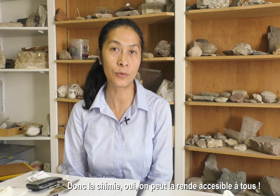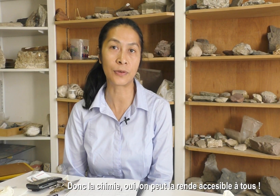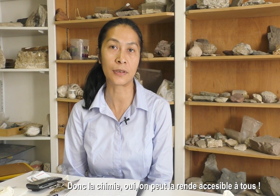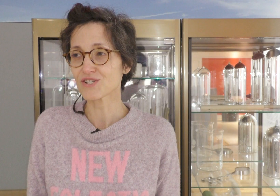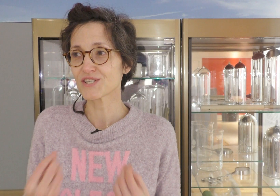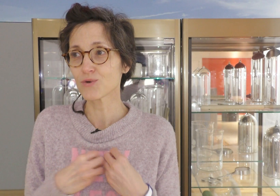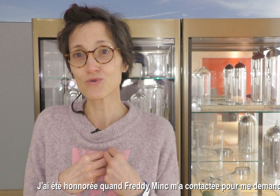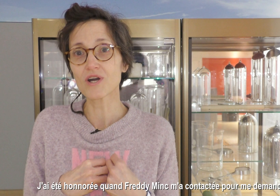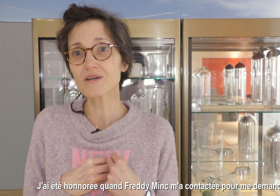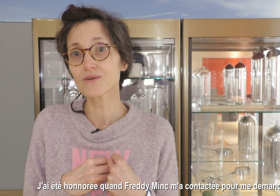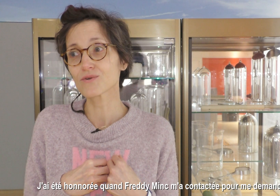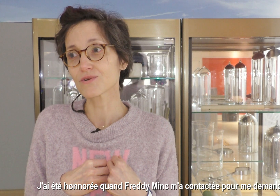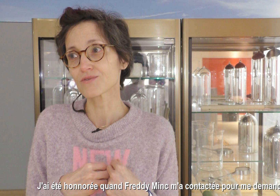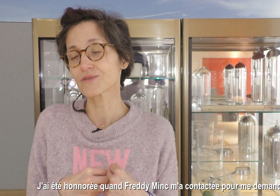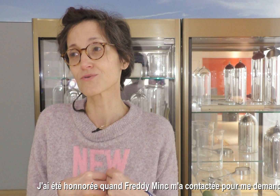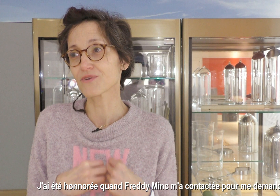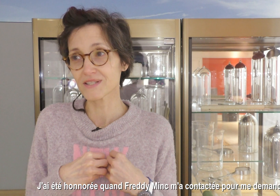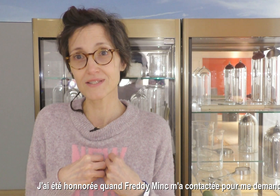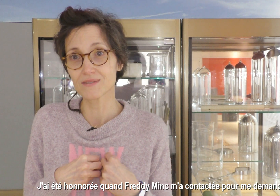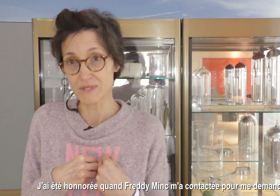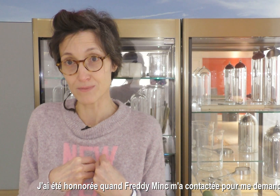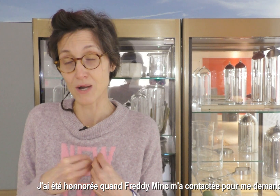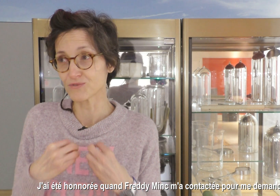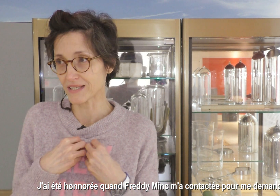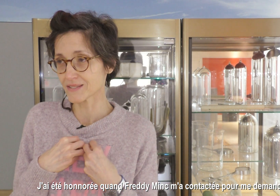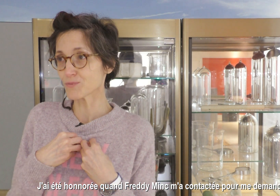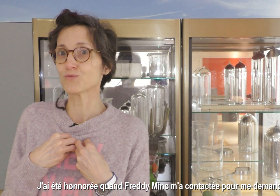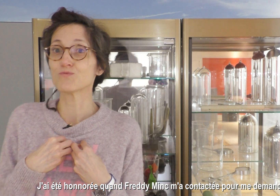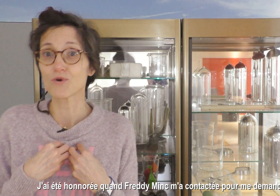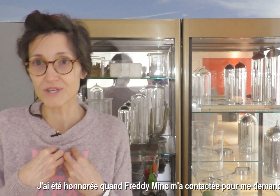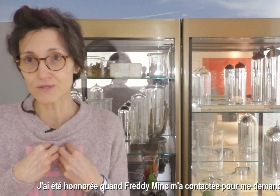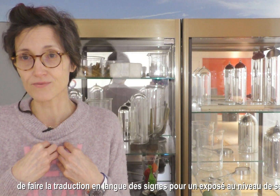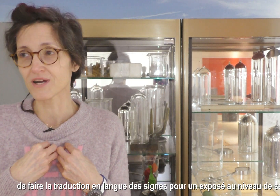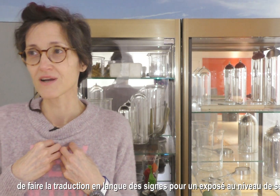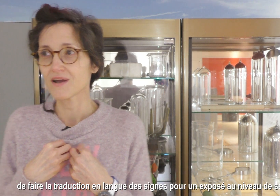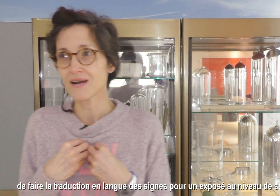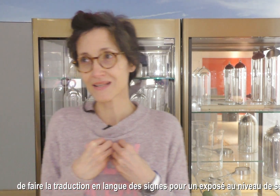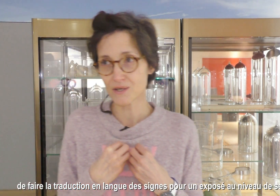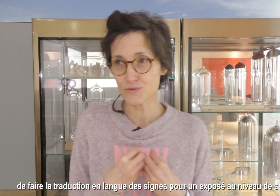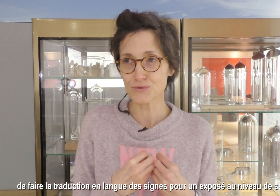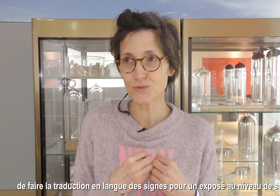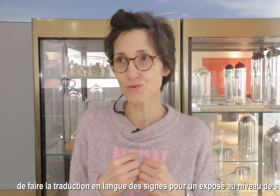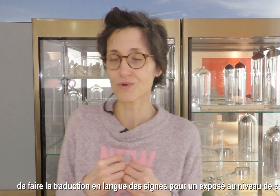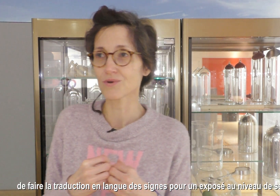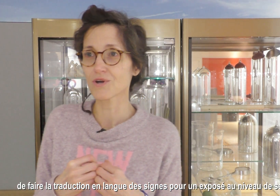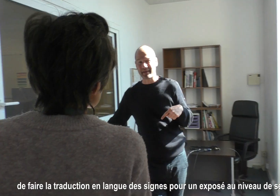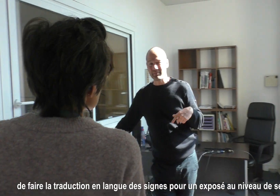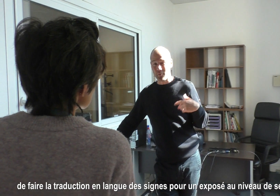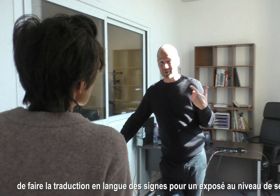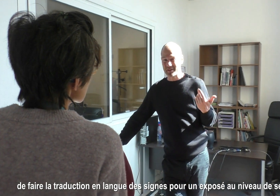tous. J'ai été honorée que quand Freddy Ming m'a contactée pour me demander de faire la traduction en langue des signes,